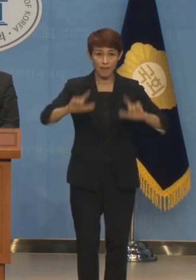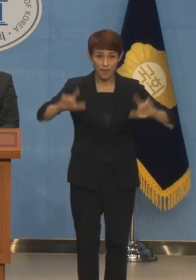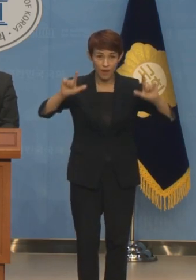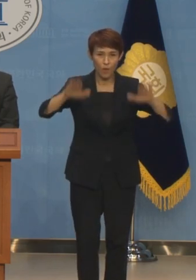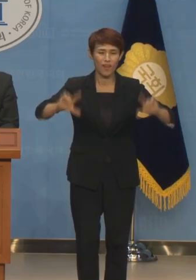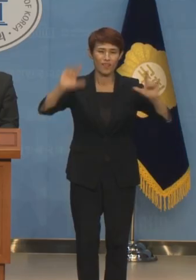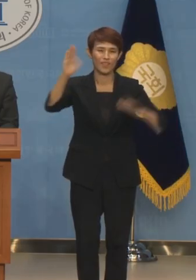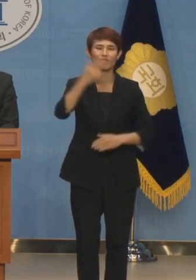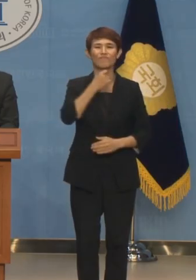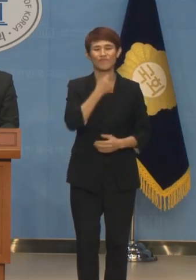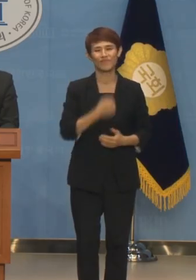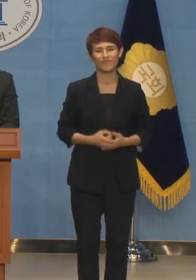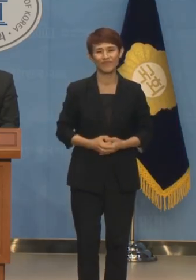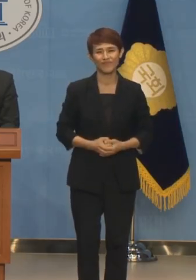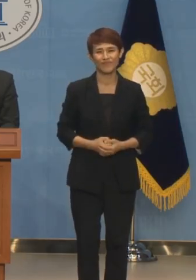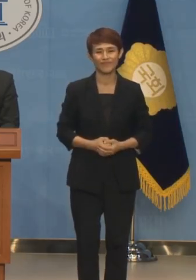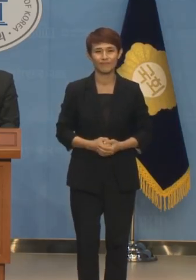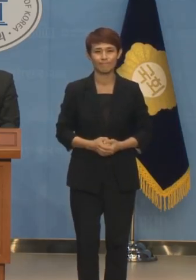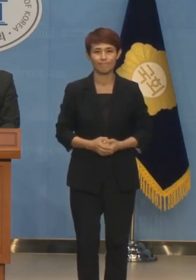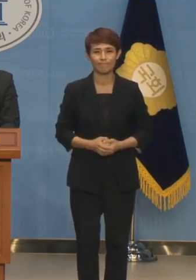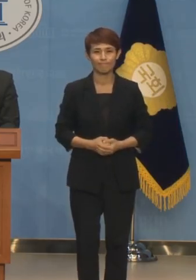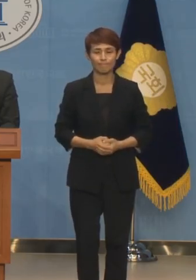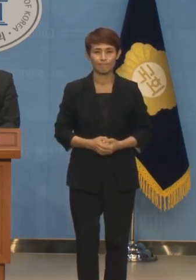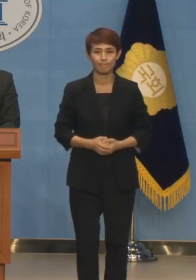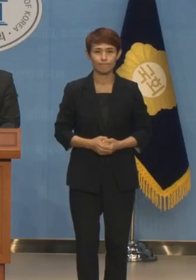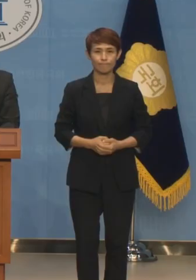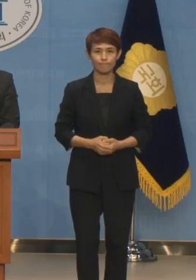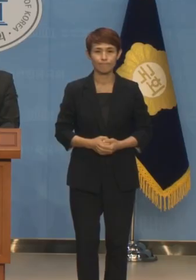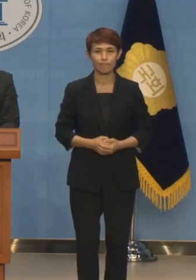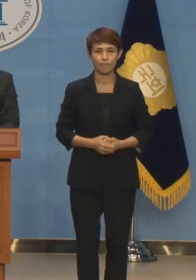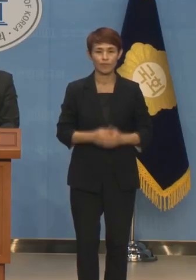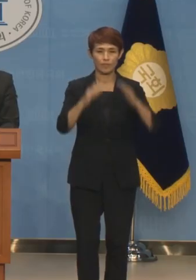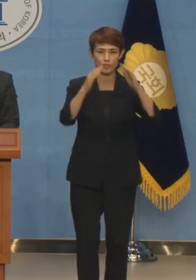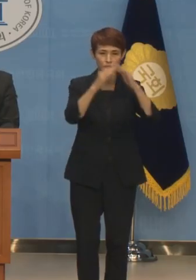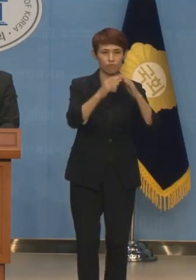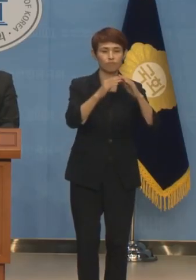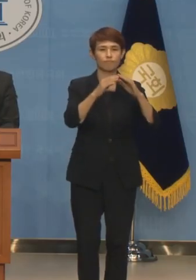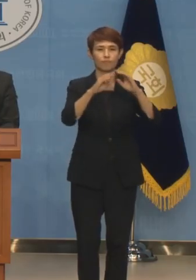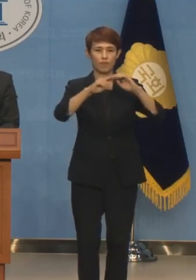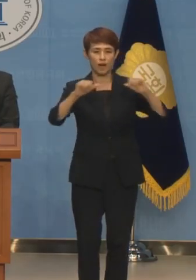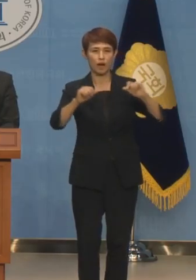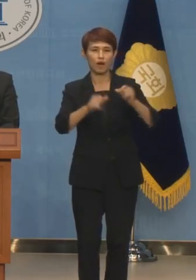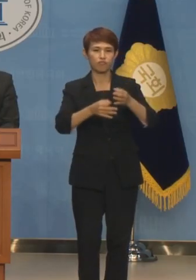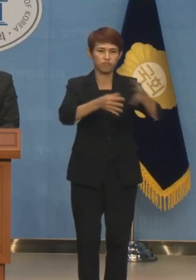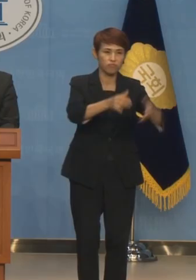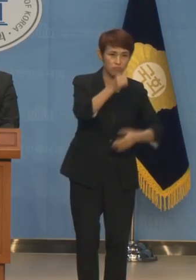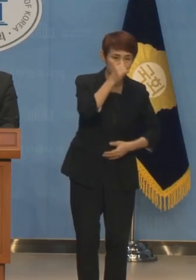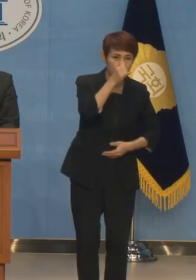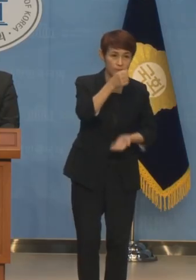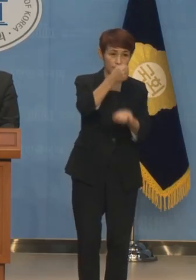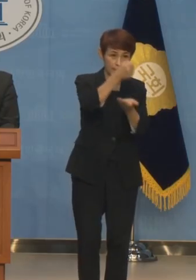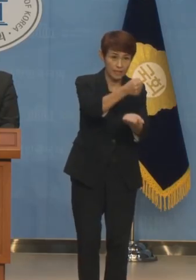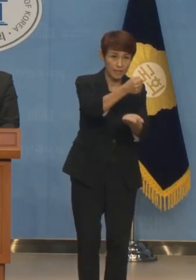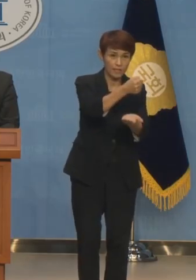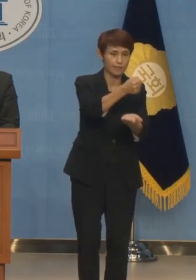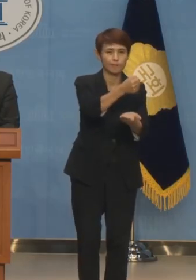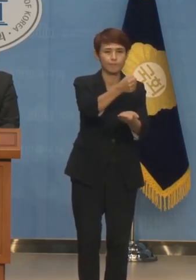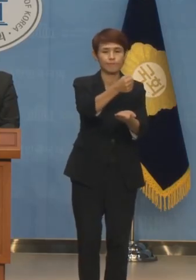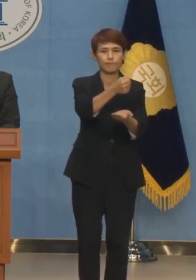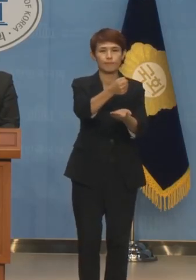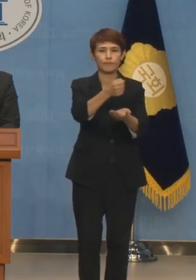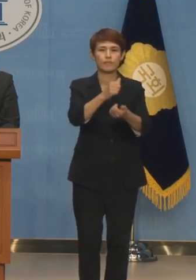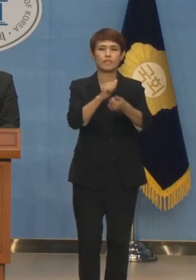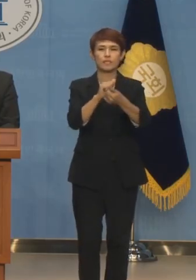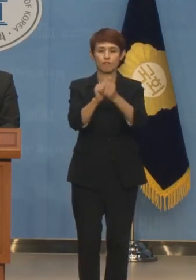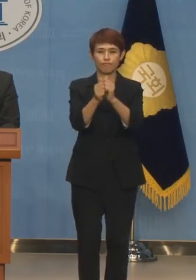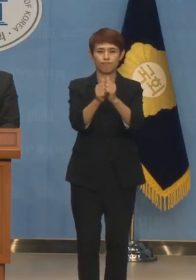있기를 바랍니다. 이를 통해 여전히 부동산 시장에 쏠려 있는 가계 자산이 자본시장으로